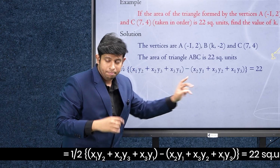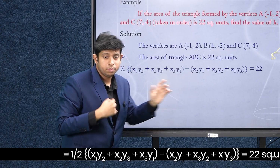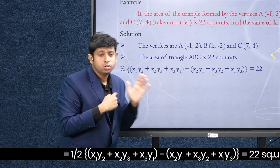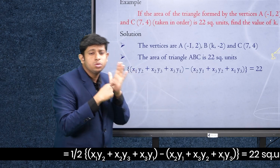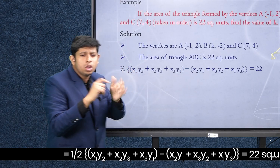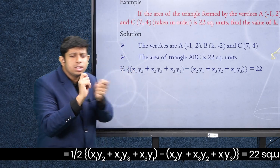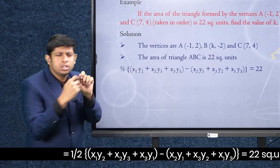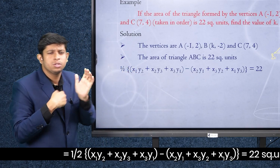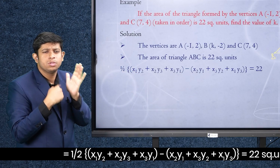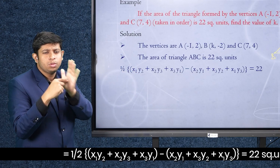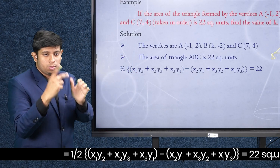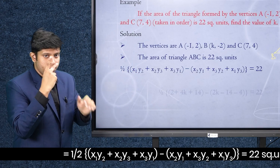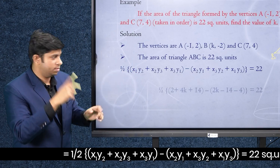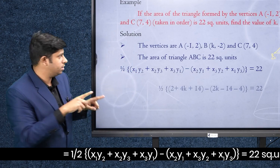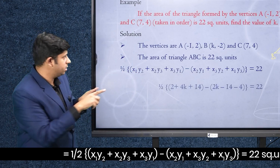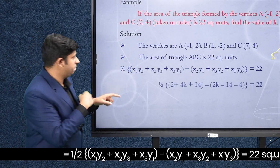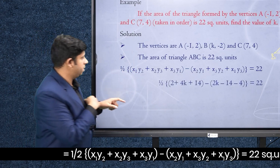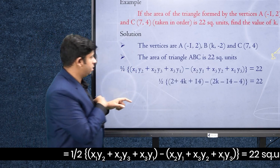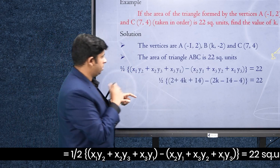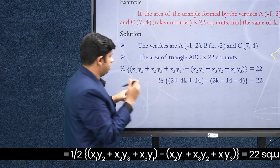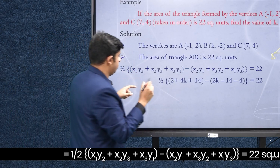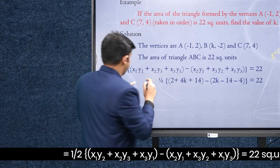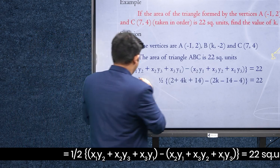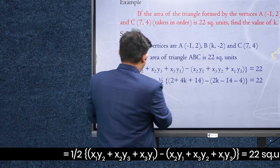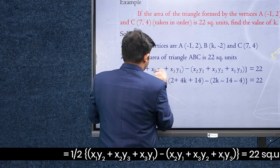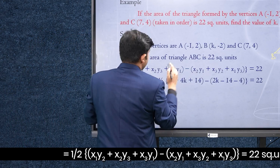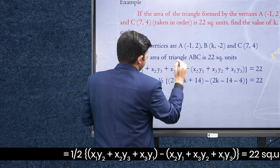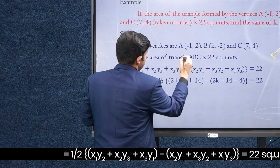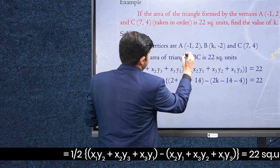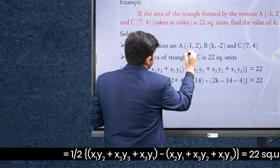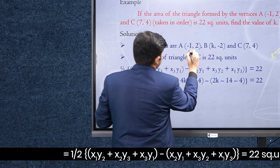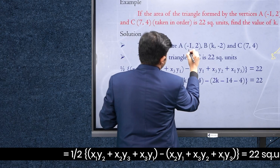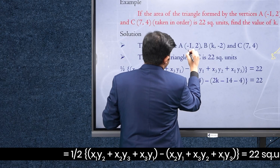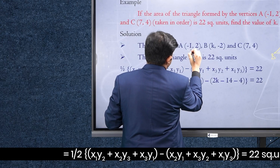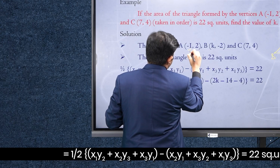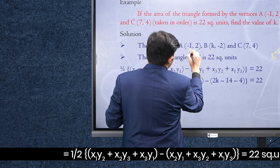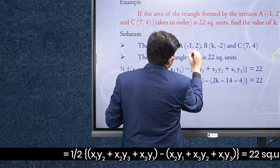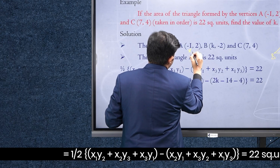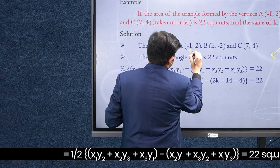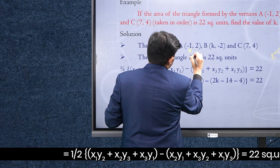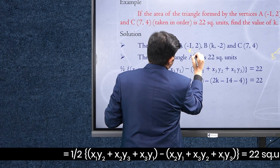x3 y2 plus x1 y3 equals to 22.